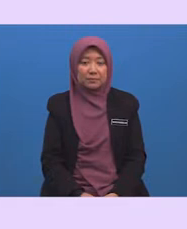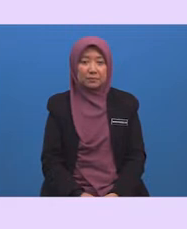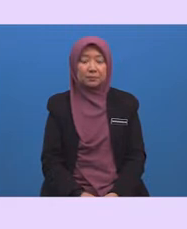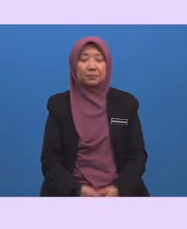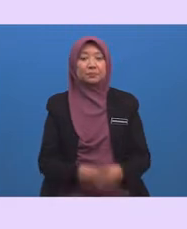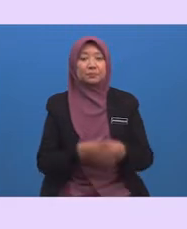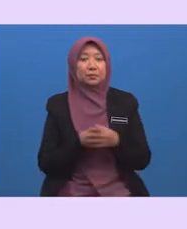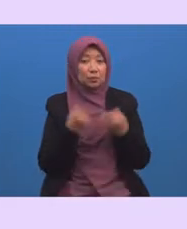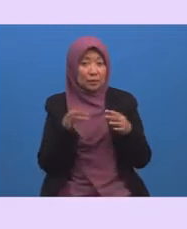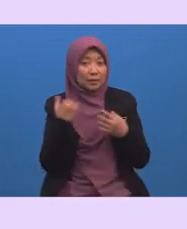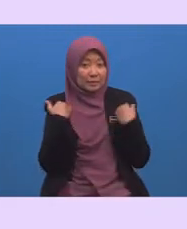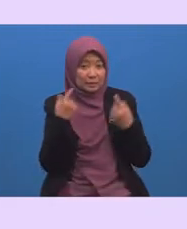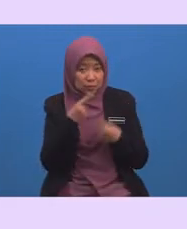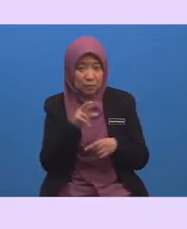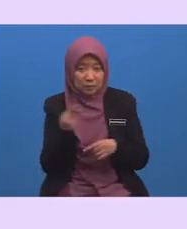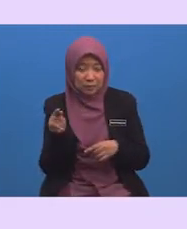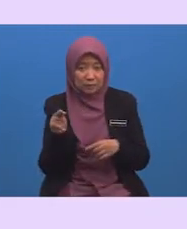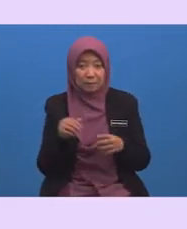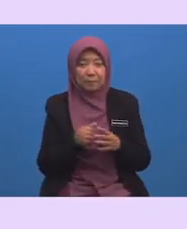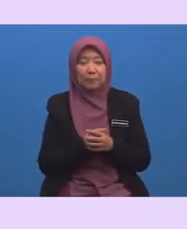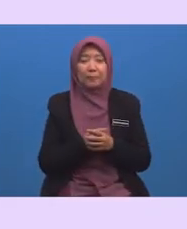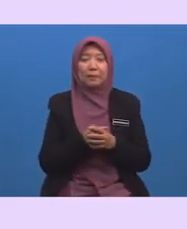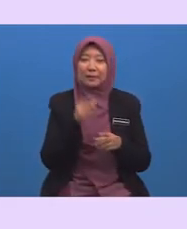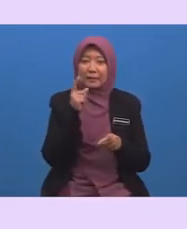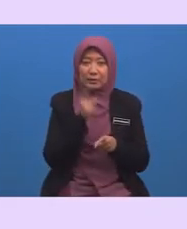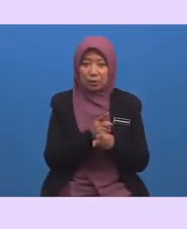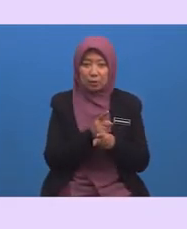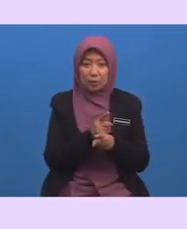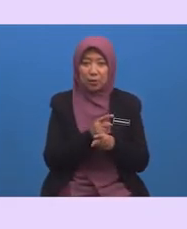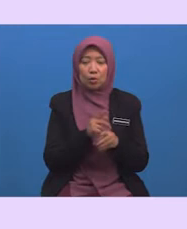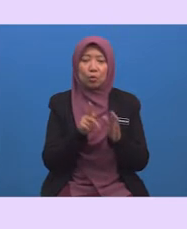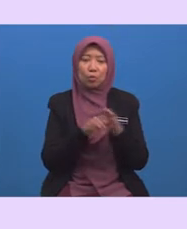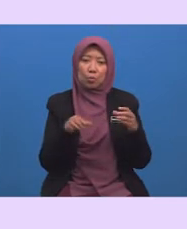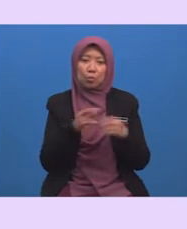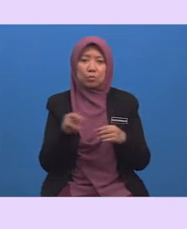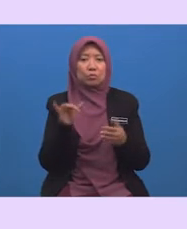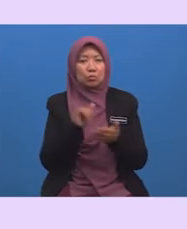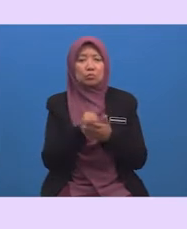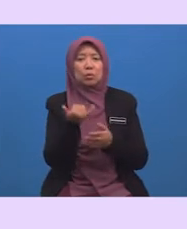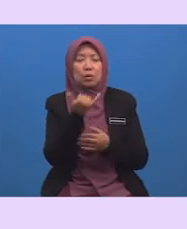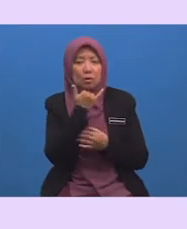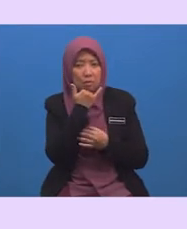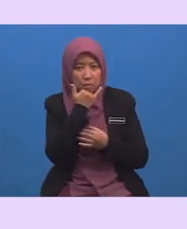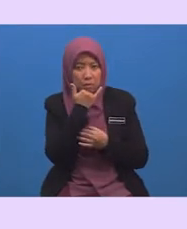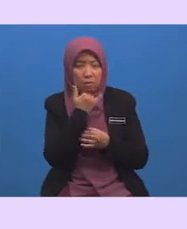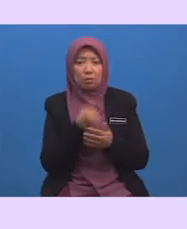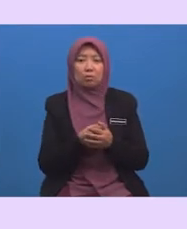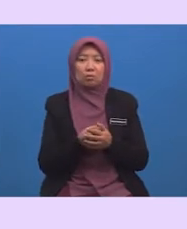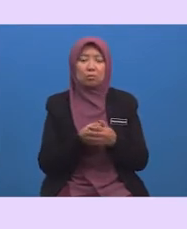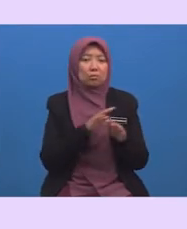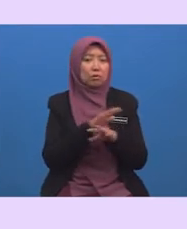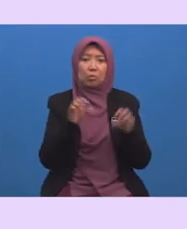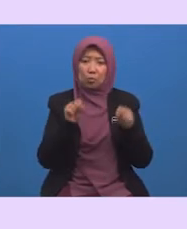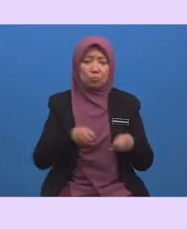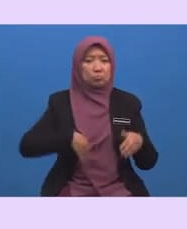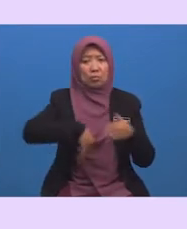Ya, murid-murid dah ada jawapan. Betul, perbuatan Ahmad itu salah dan Ahmad tidak